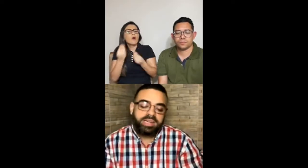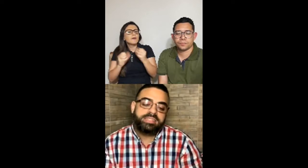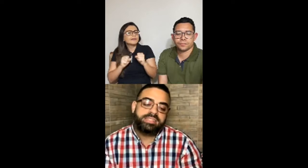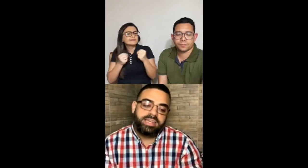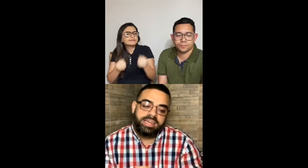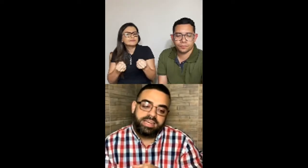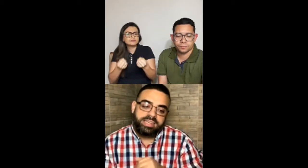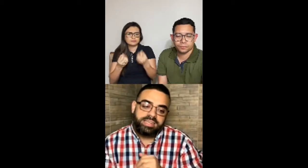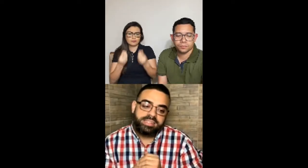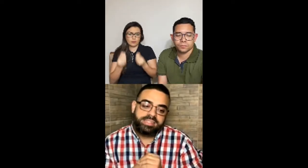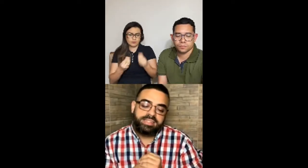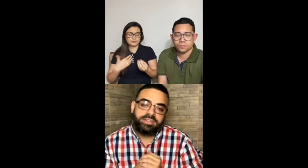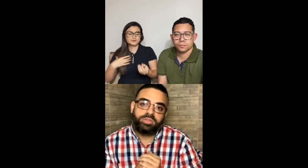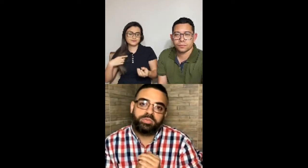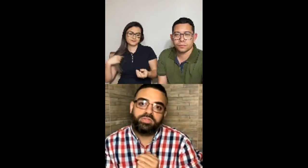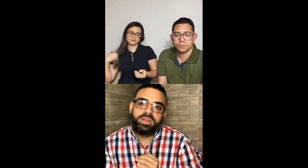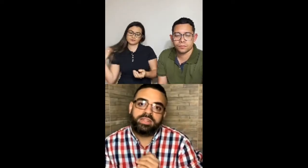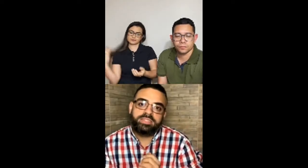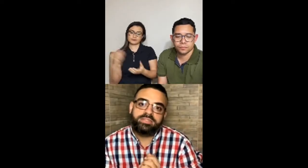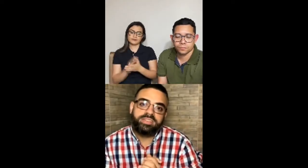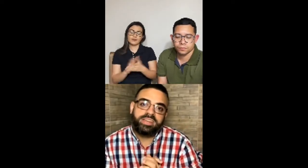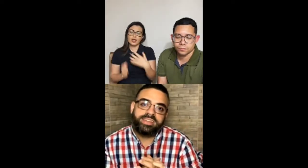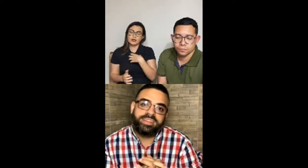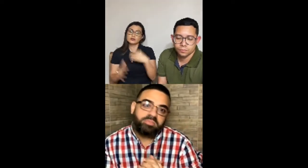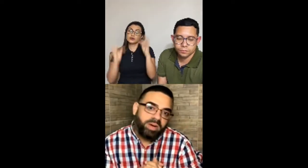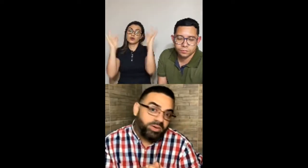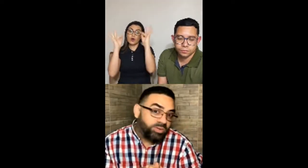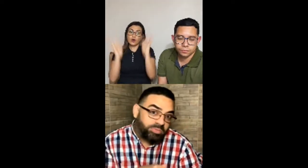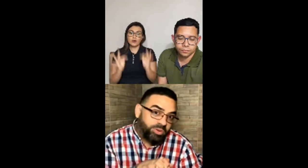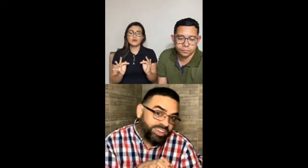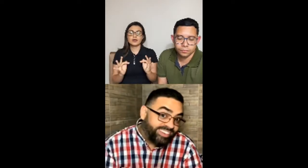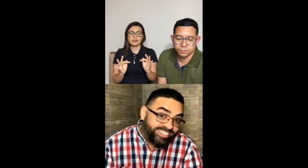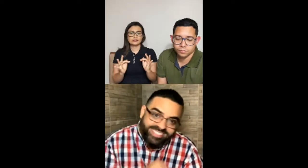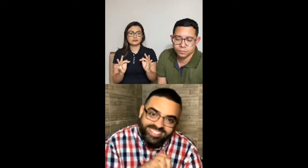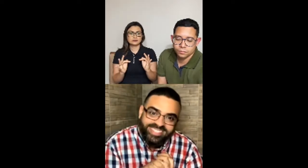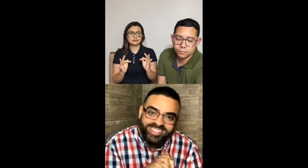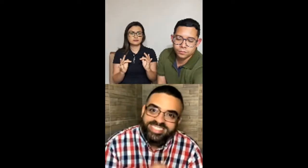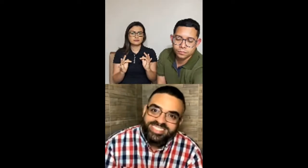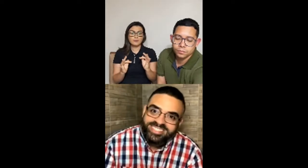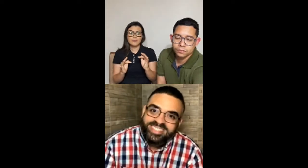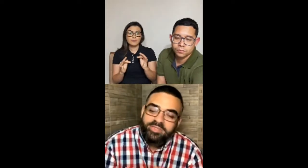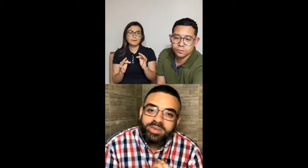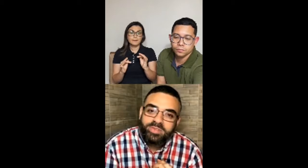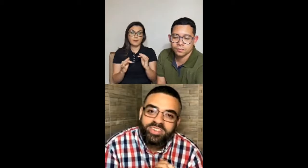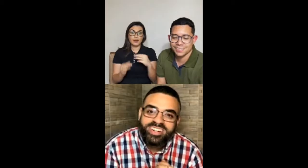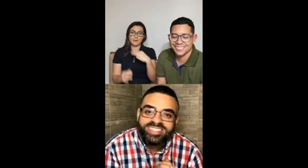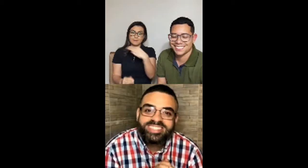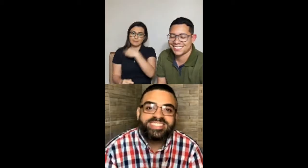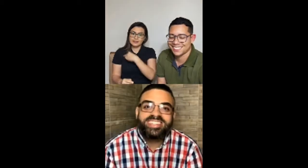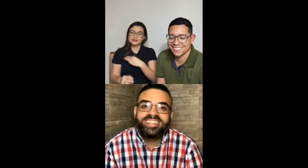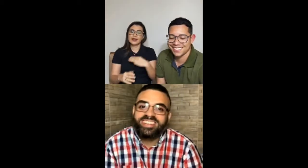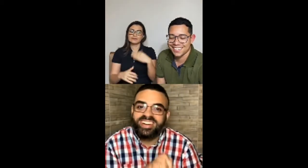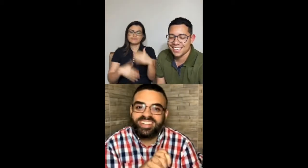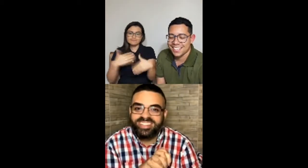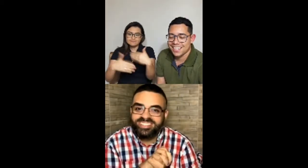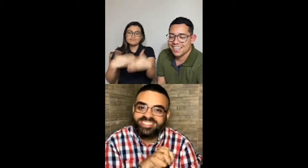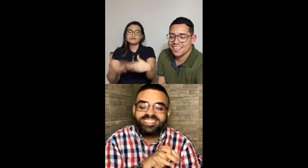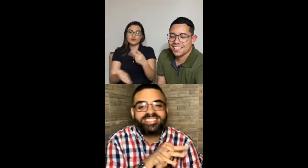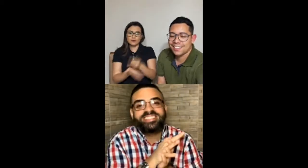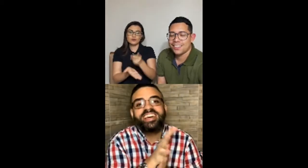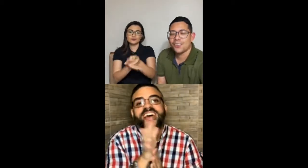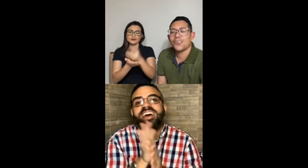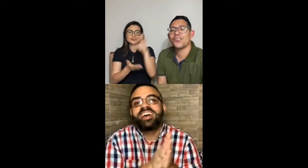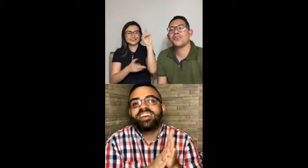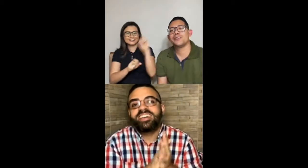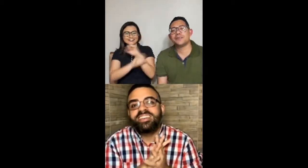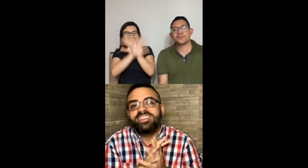como é que estava esse trabalho, o pessoal, essa dedicação e tudo mais. E assim, eu estou muito feliz de ver que não parou, não